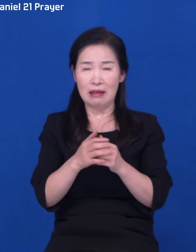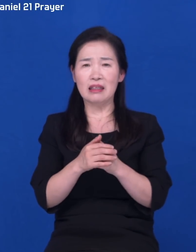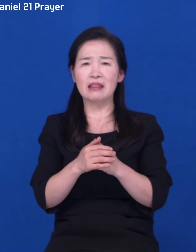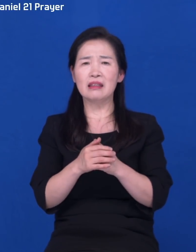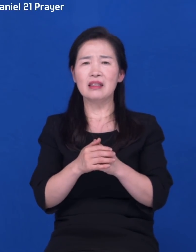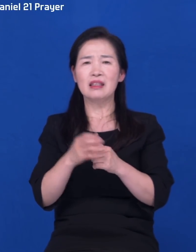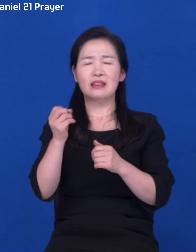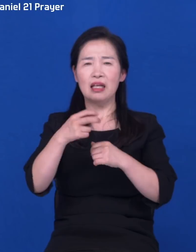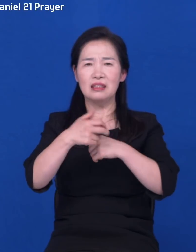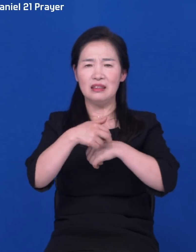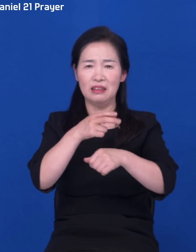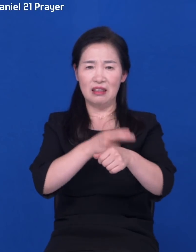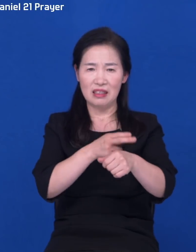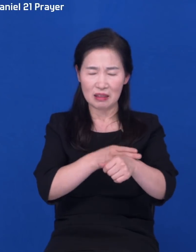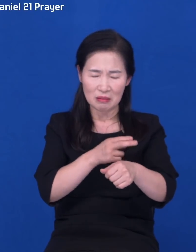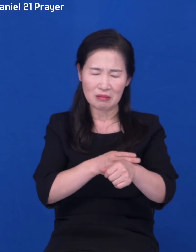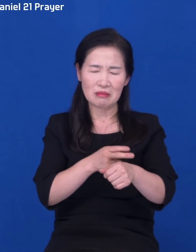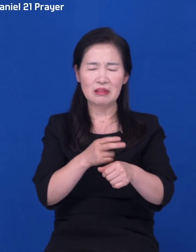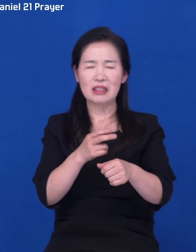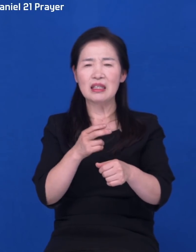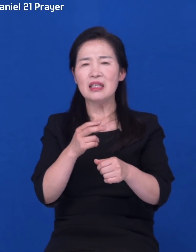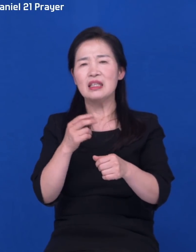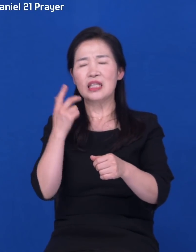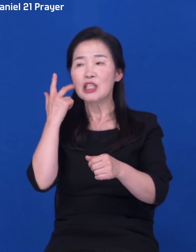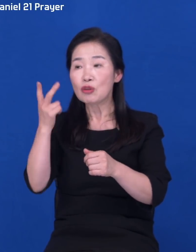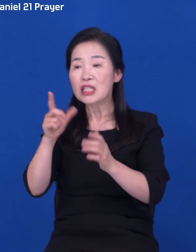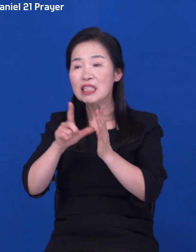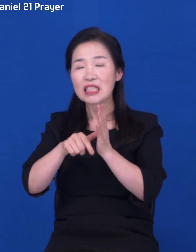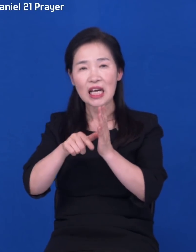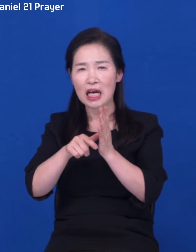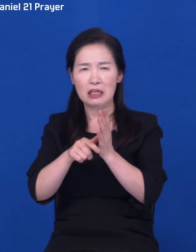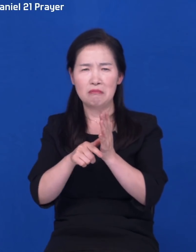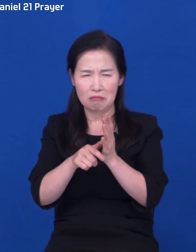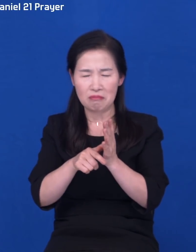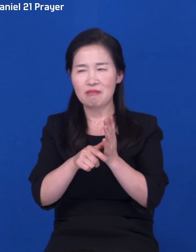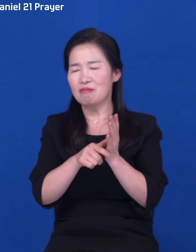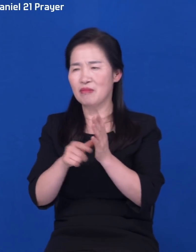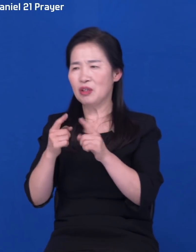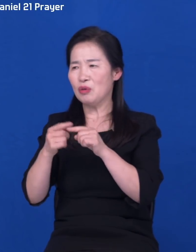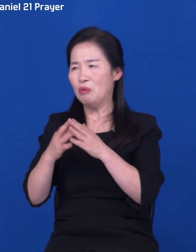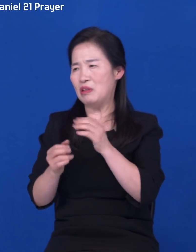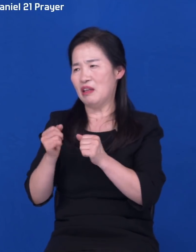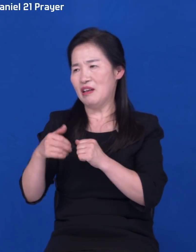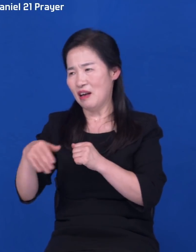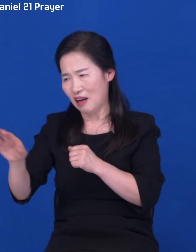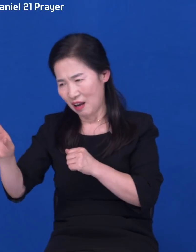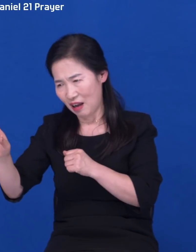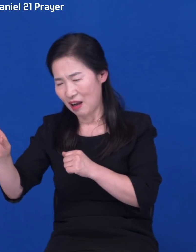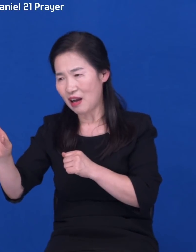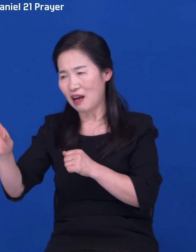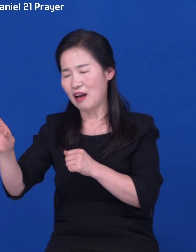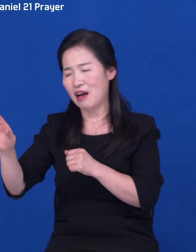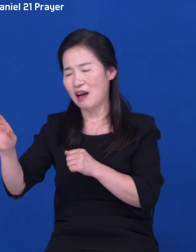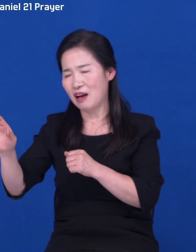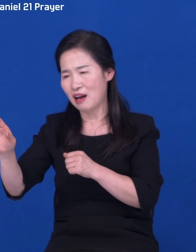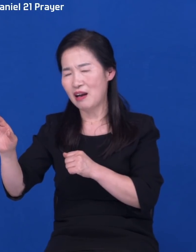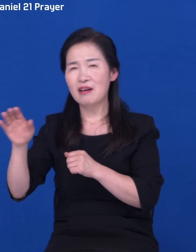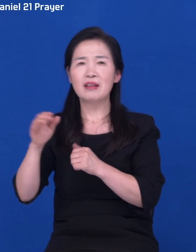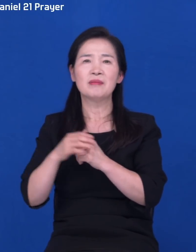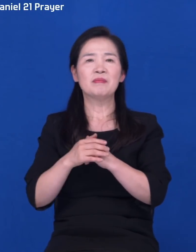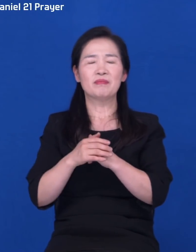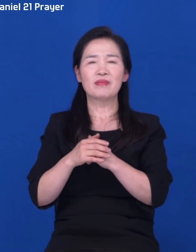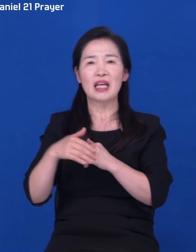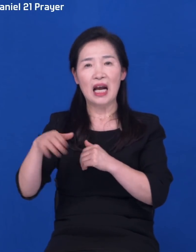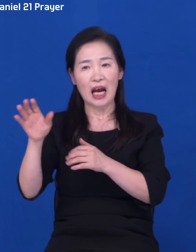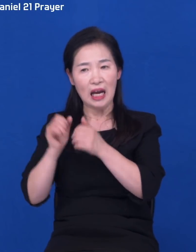선생님한테 허락받고 일주일의 시간을 받고 교회로 막 달려갔어요. 교회로 달려가서 가는 동안에 이미 하나님한테, 주님,